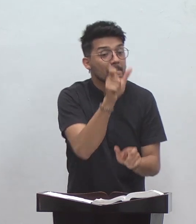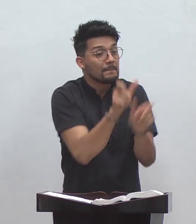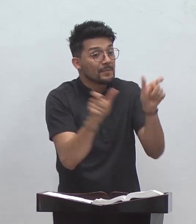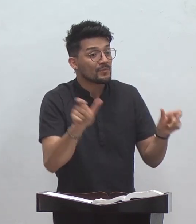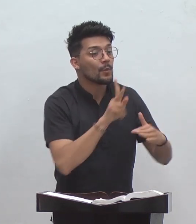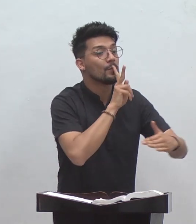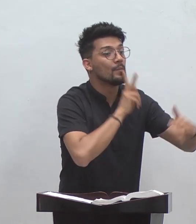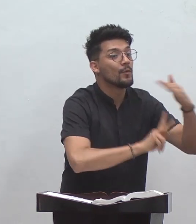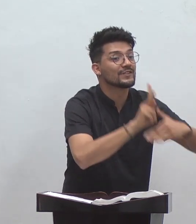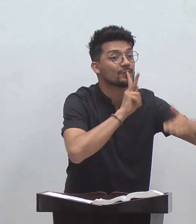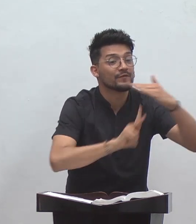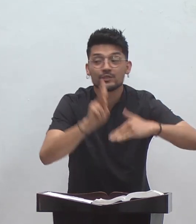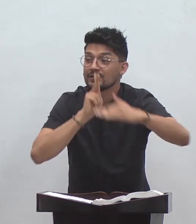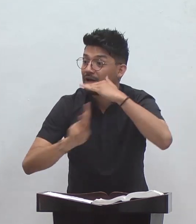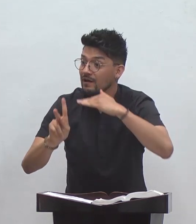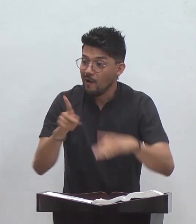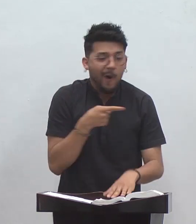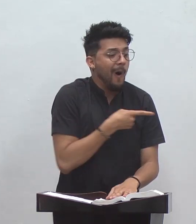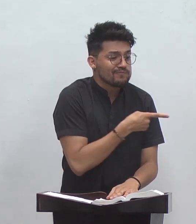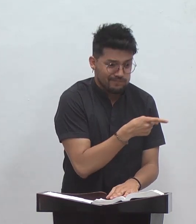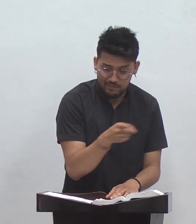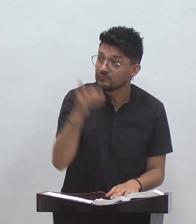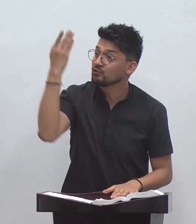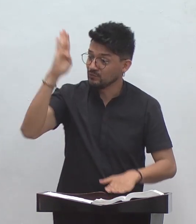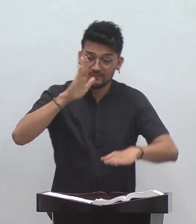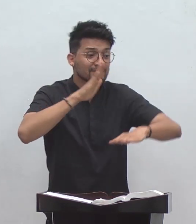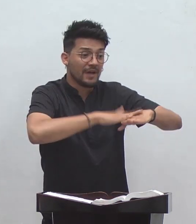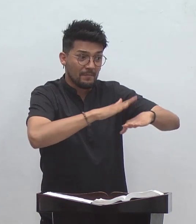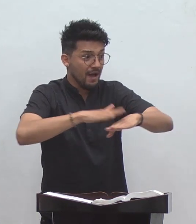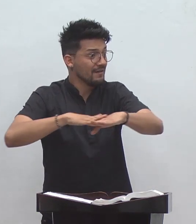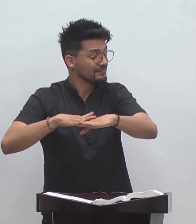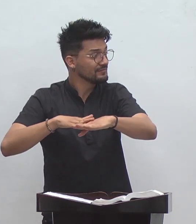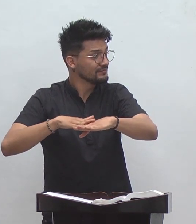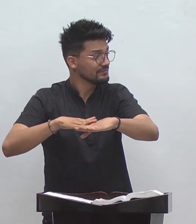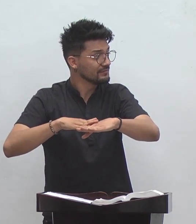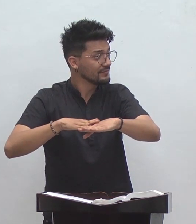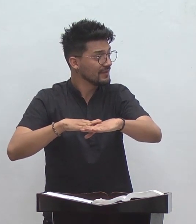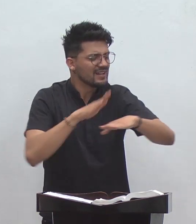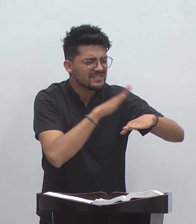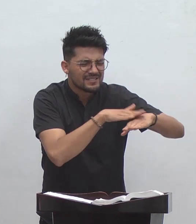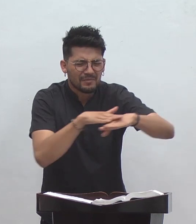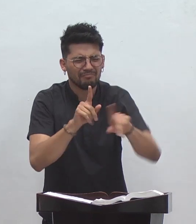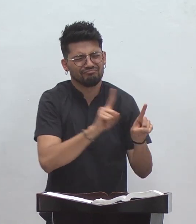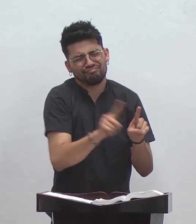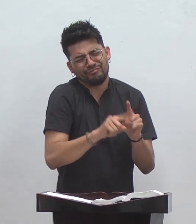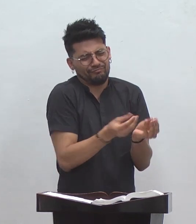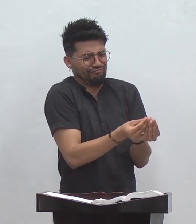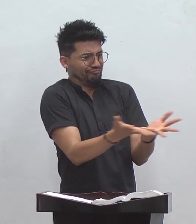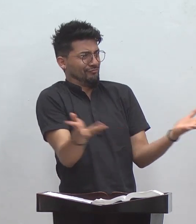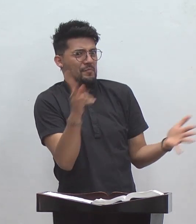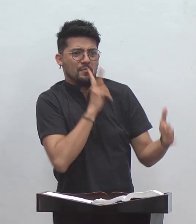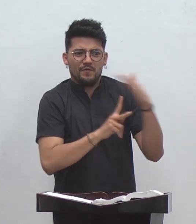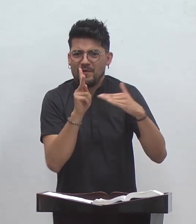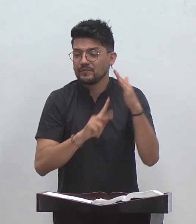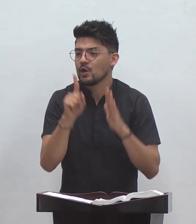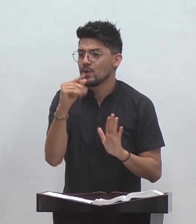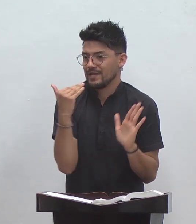hace diferentes clases de llamados. En el Antiguo Testamento, Dios llama a los profetas, a muchos y